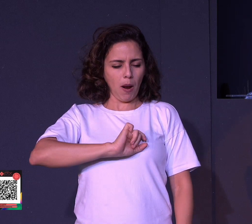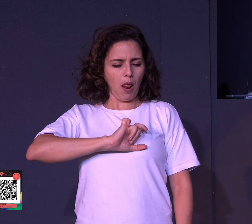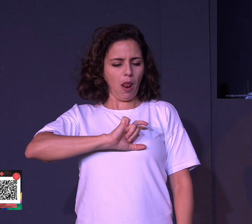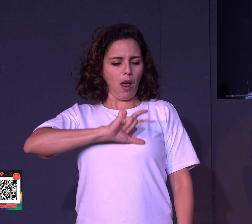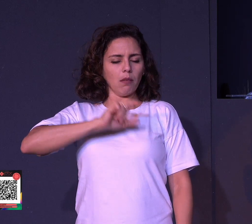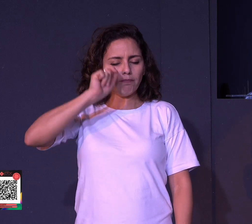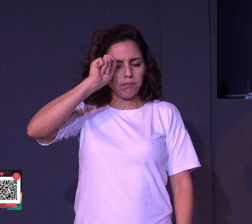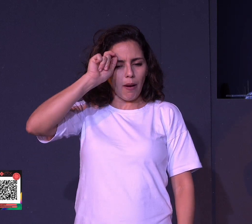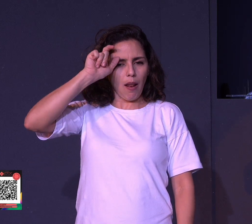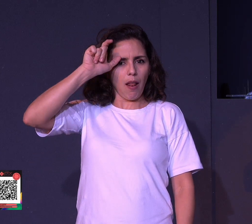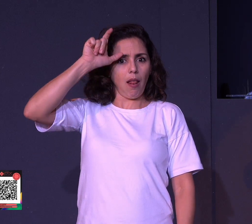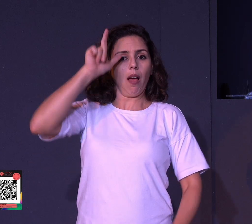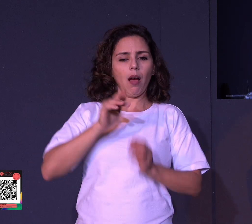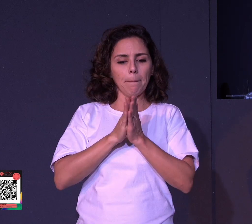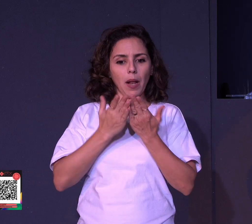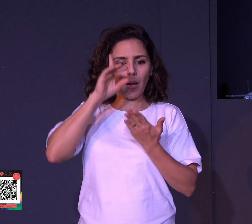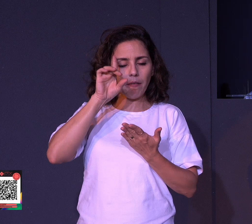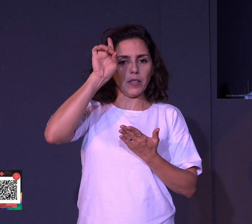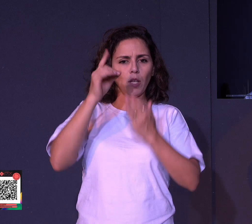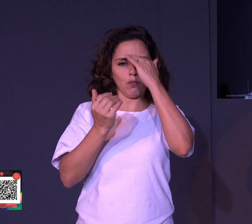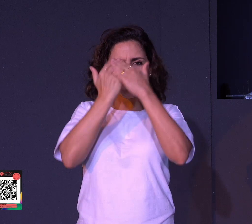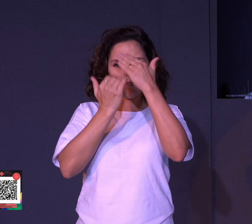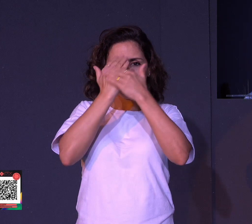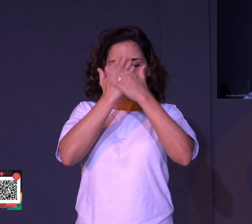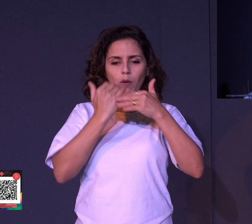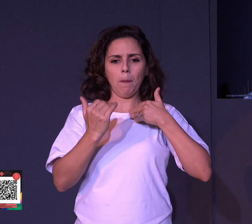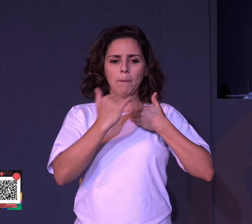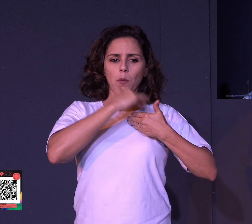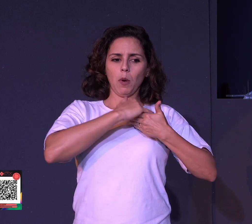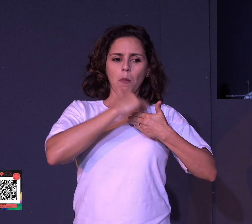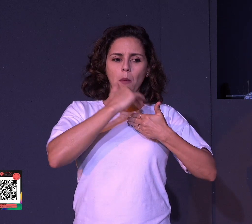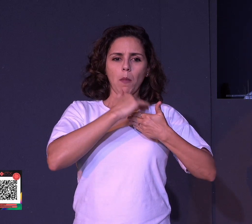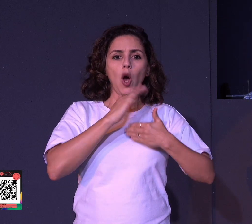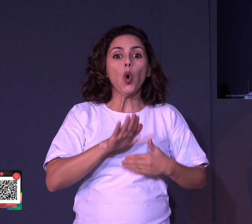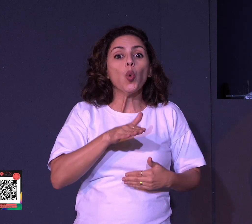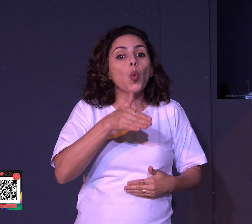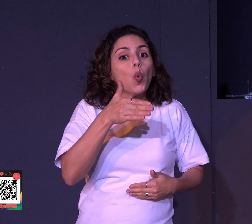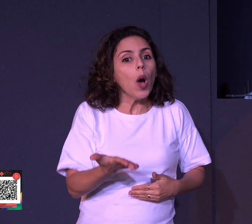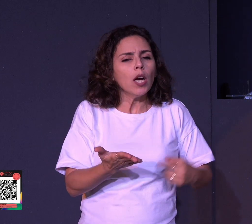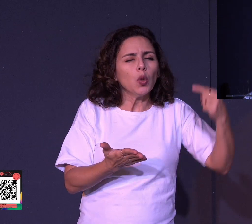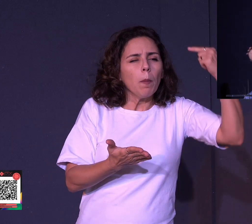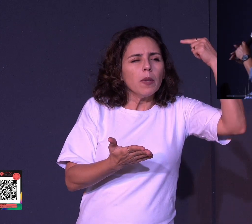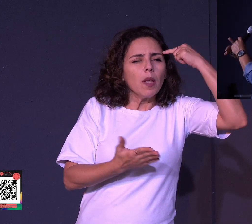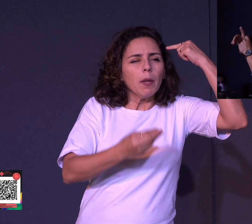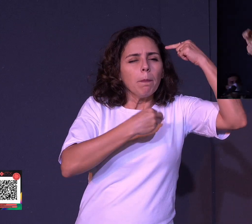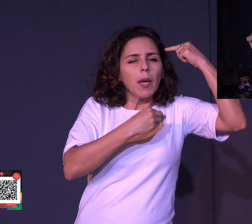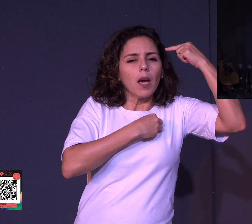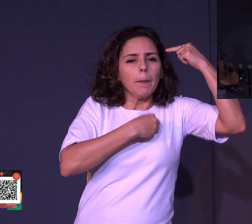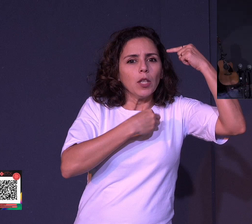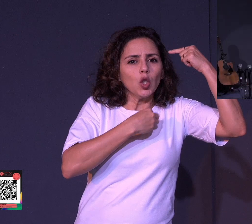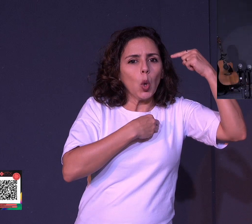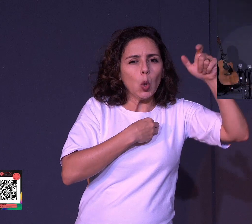elas devemos ocupar a mente e o coração. O pensamento pecaminoso, a incitação do diabo ao pecado,